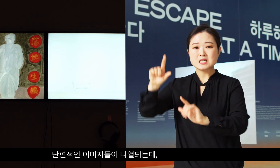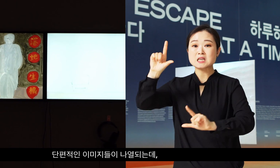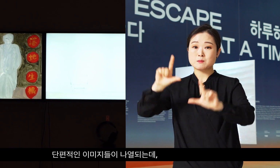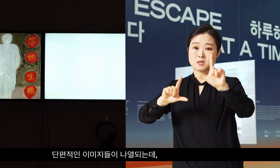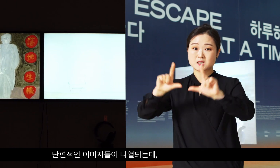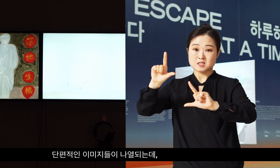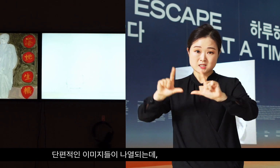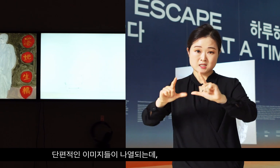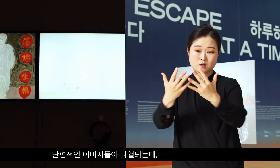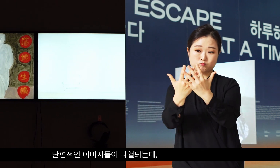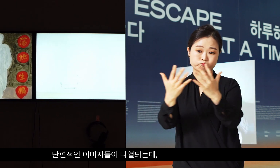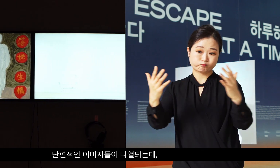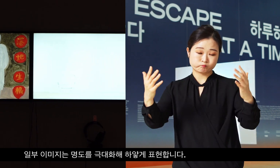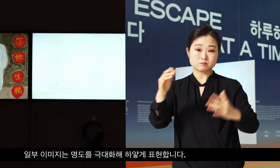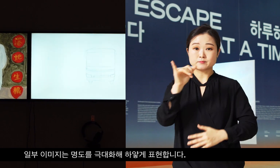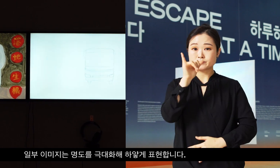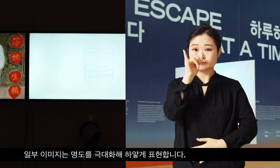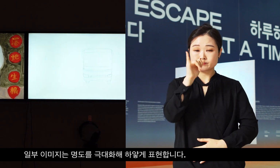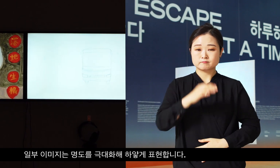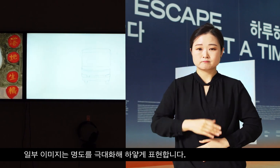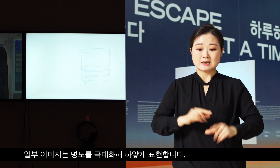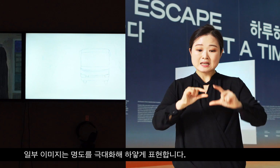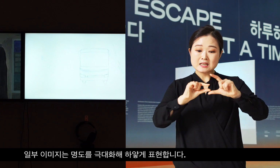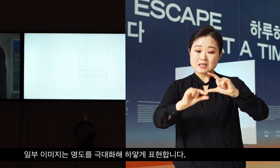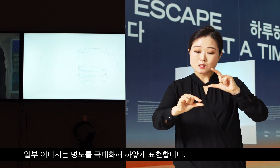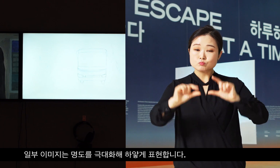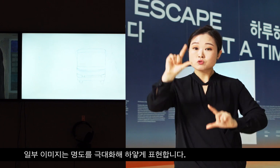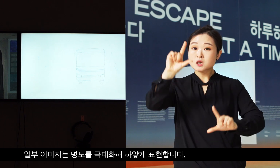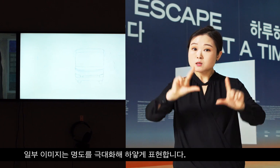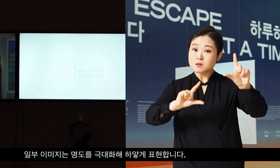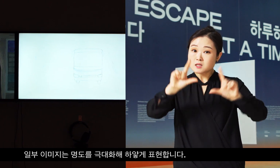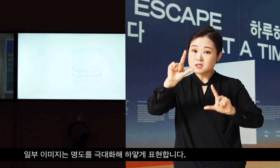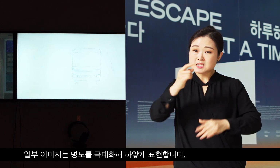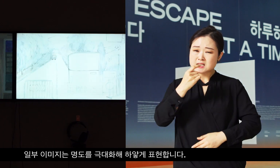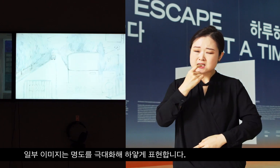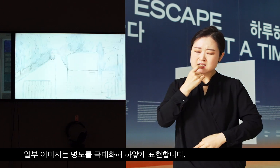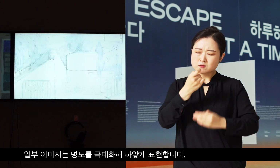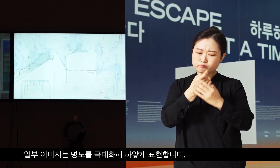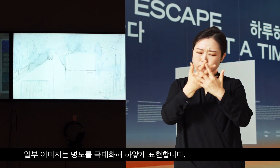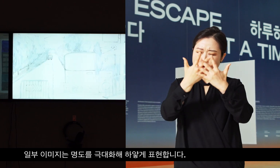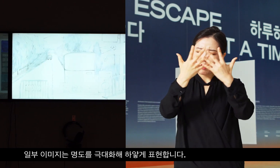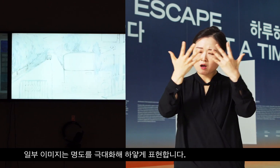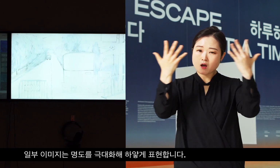나열되는데 일부 이미지는 명도를 극대화해 하얗게 표현합니다.